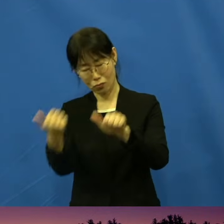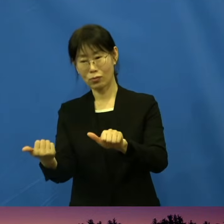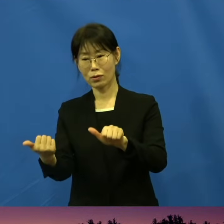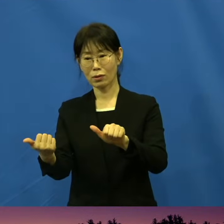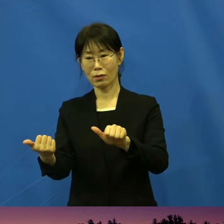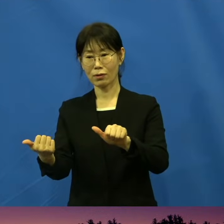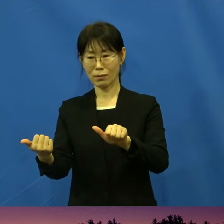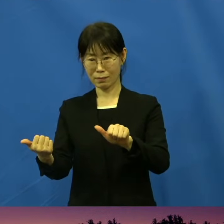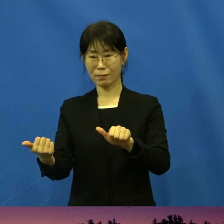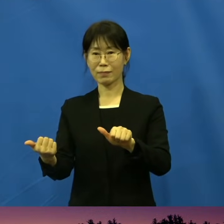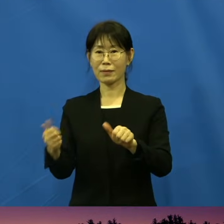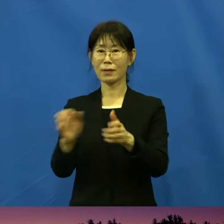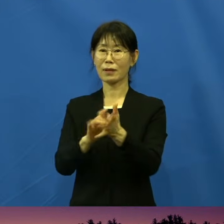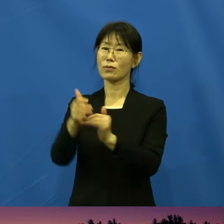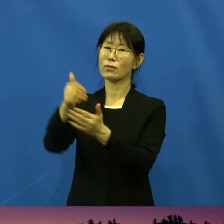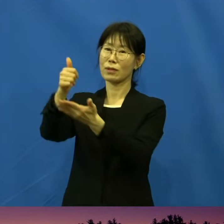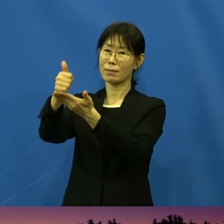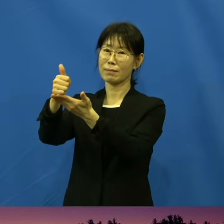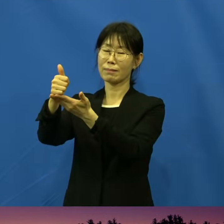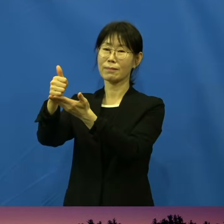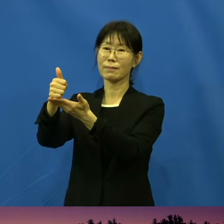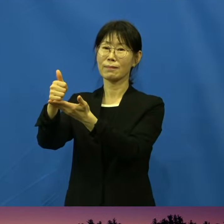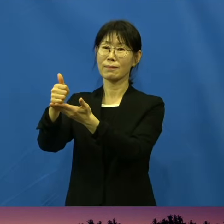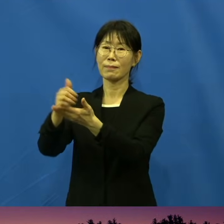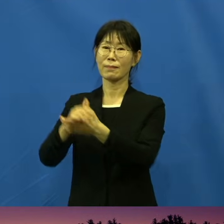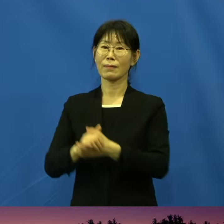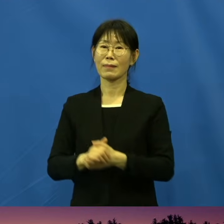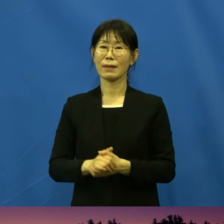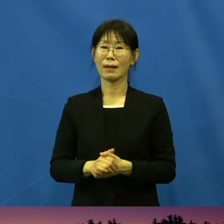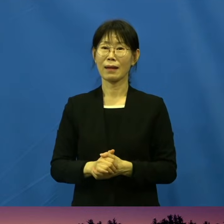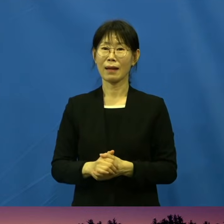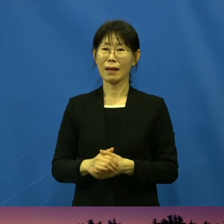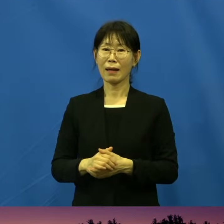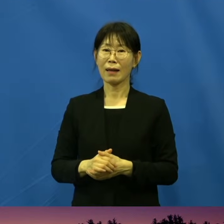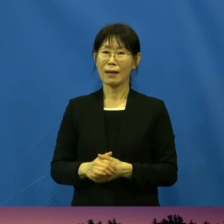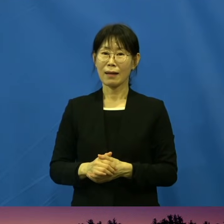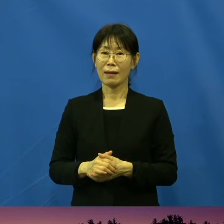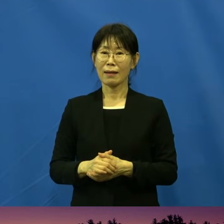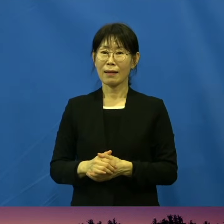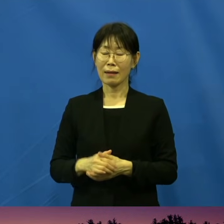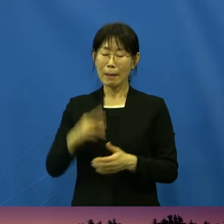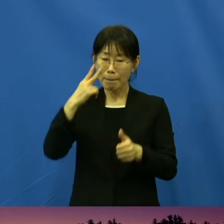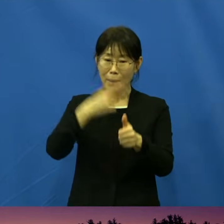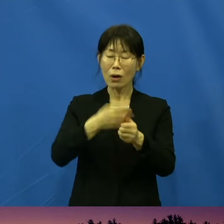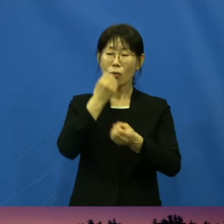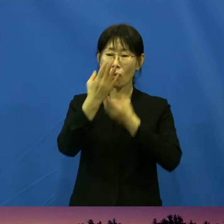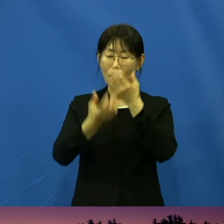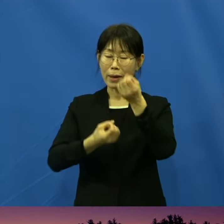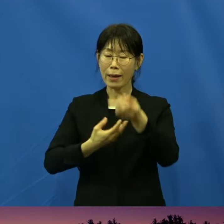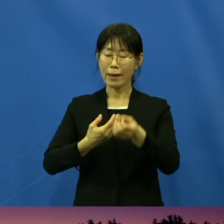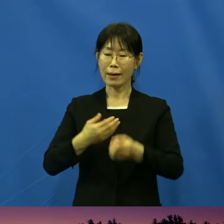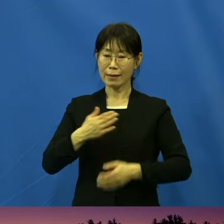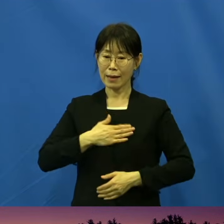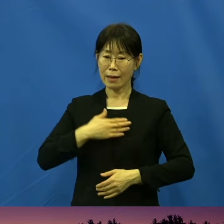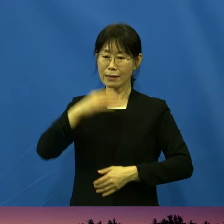위하여 십자가에 죽으신 것. 내가 그리스도와 함께 십자가에 못 박혔나니,